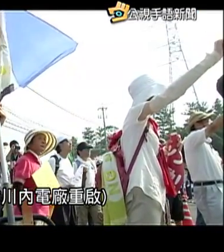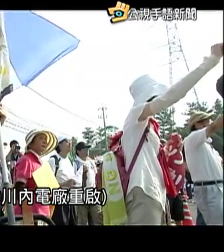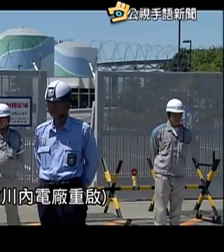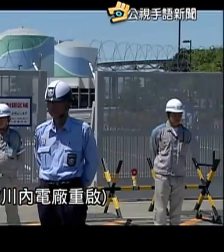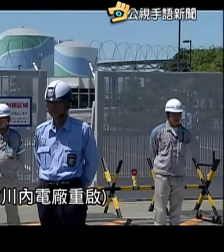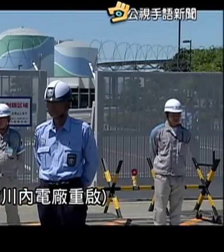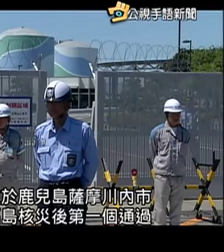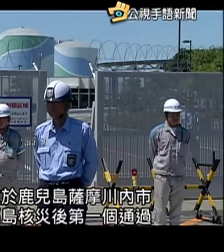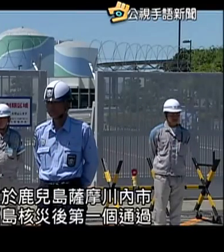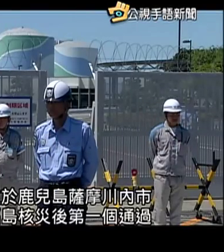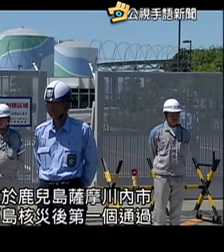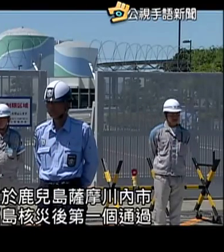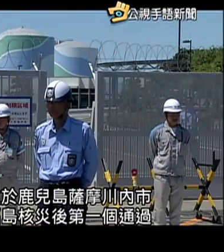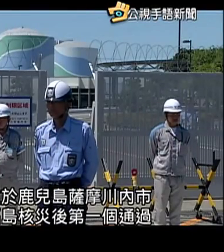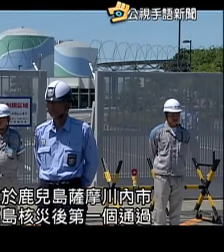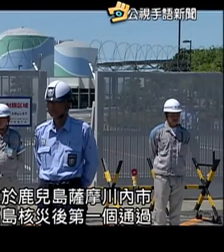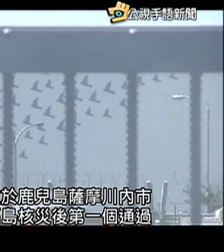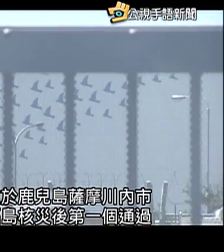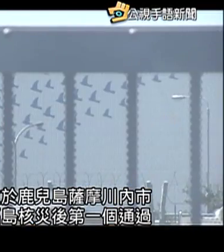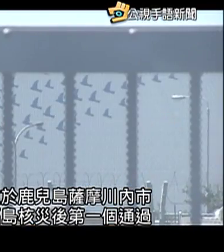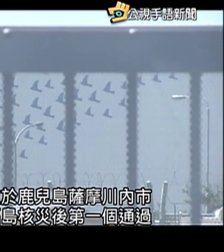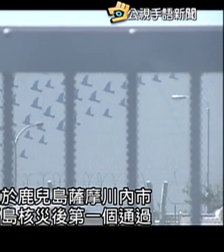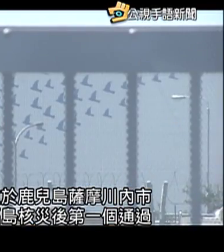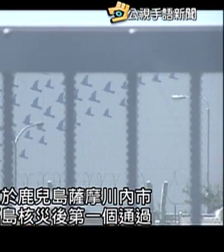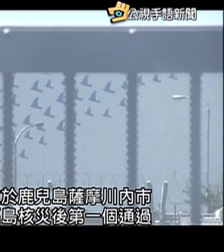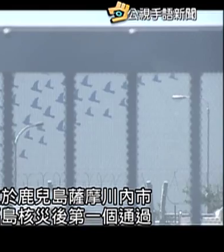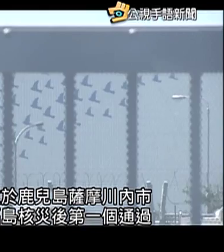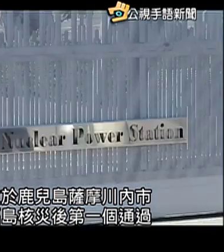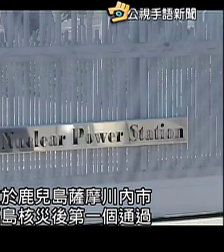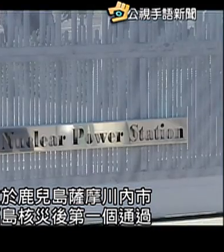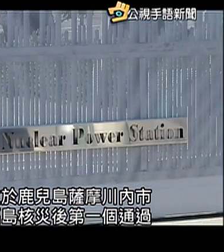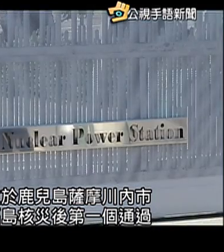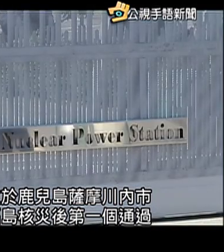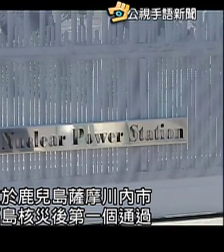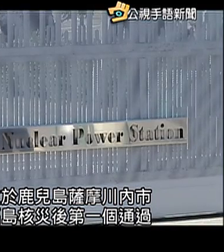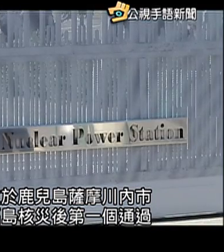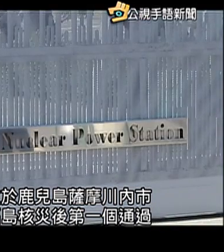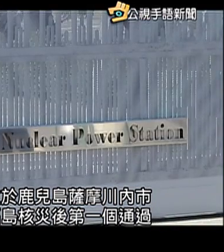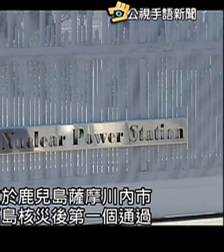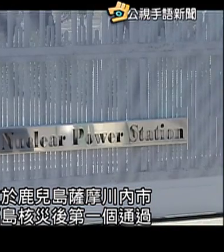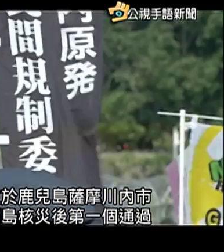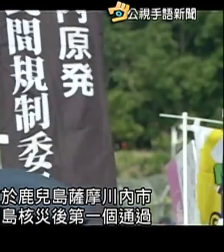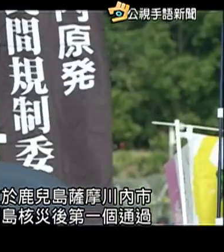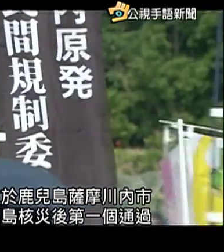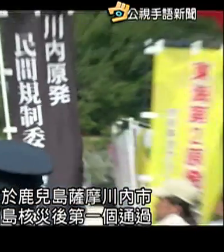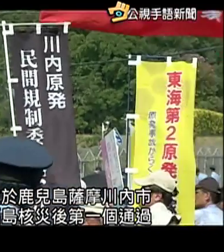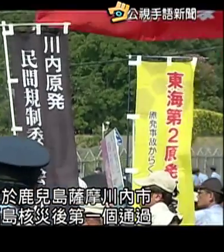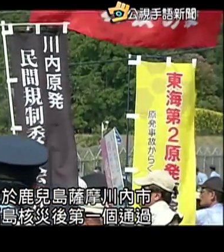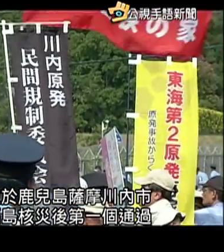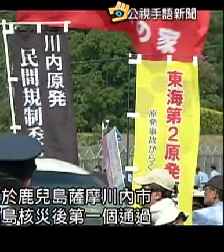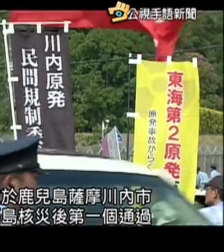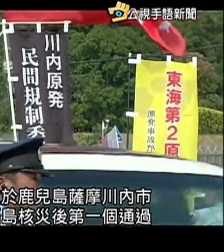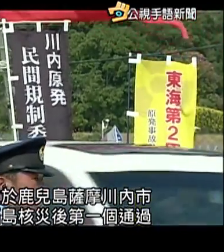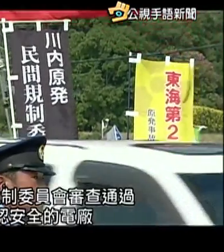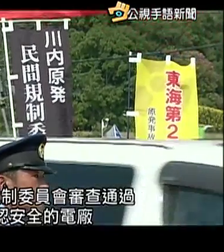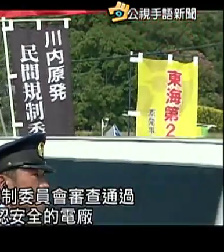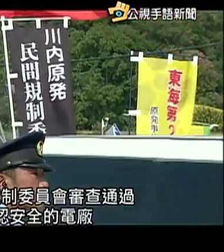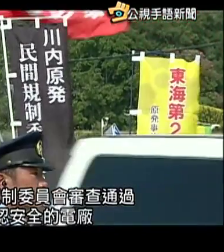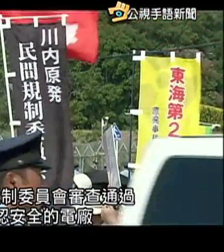川内电厂位于鹿儿岛萨摩川内市，是日本自福岛核灾后第一个通过原子力规制委员会审查